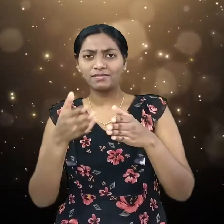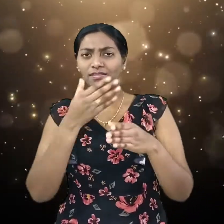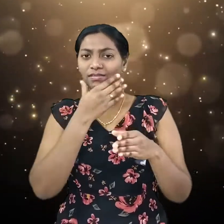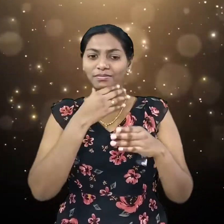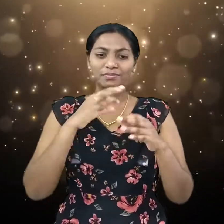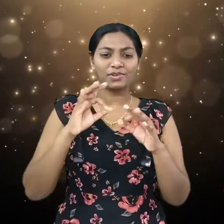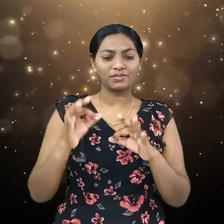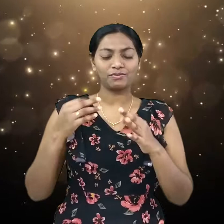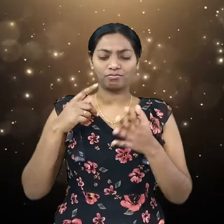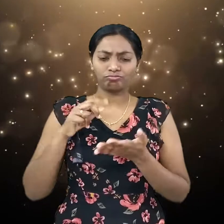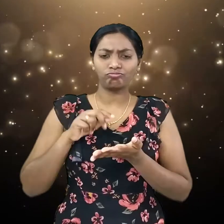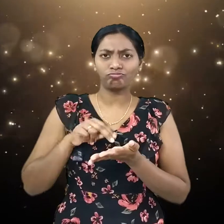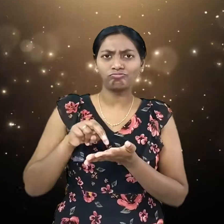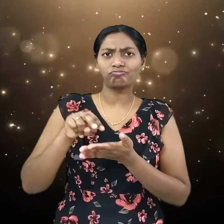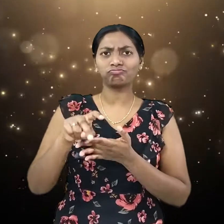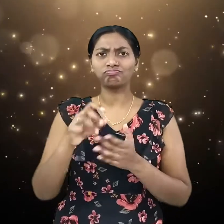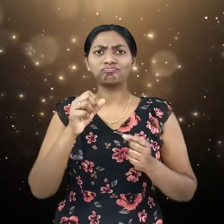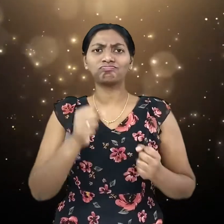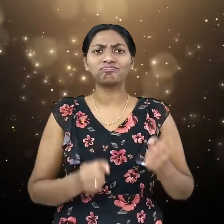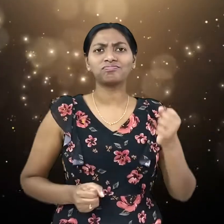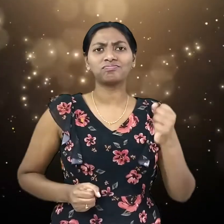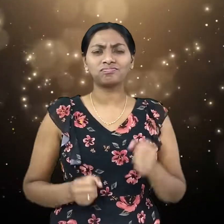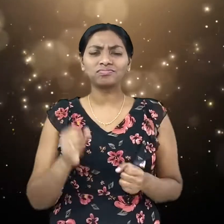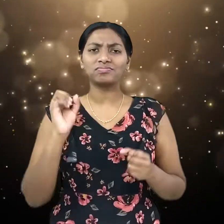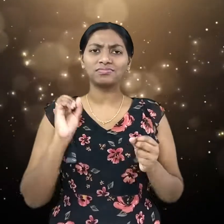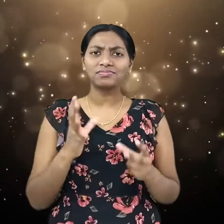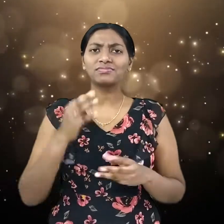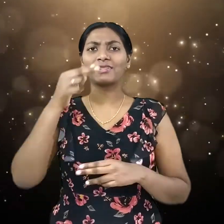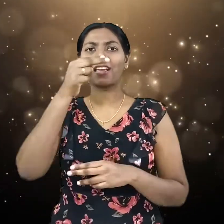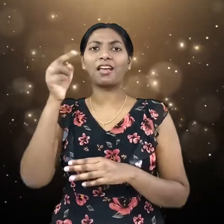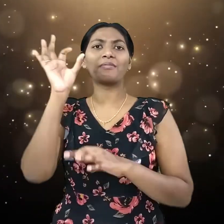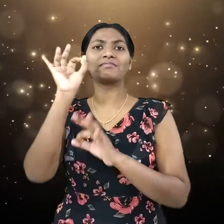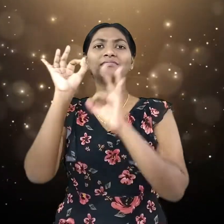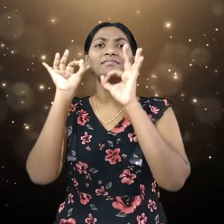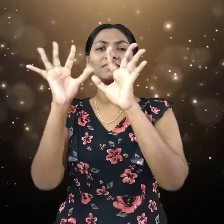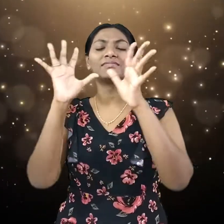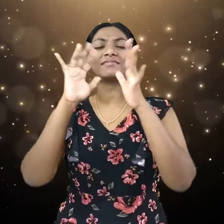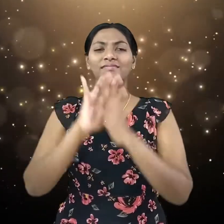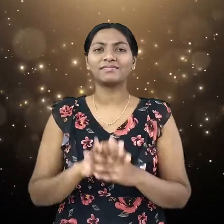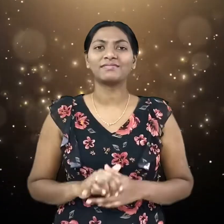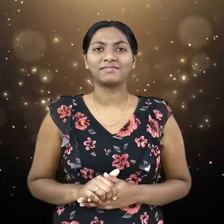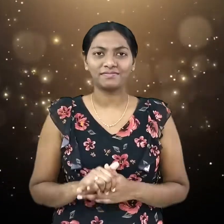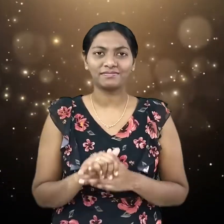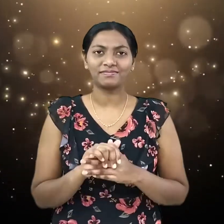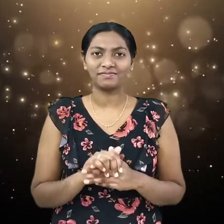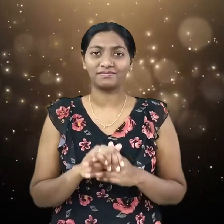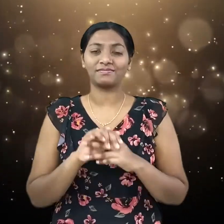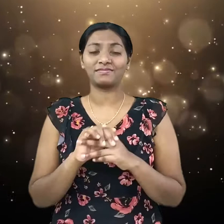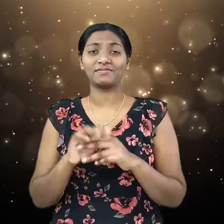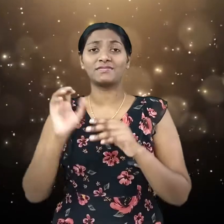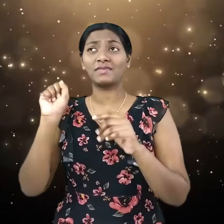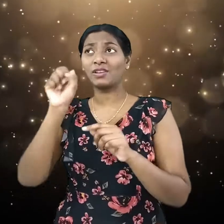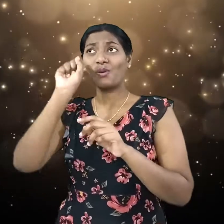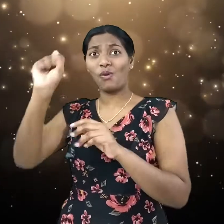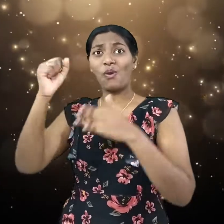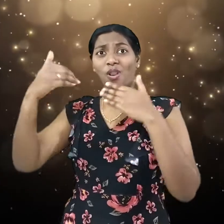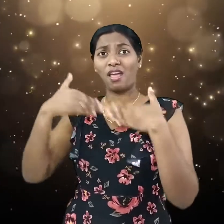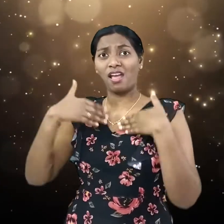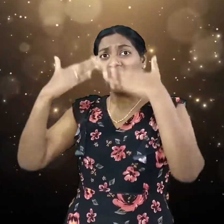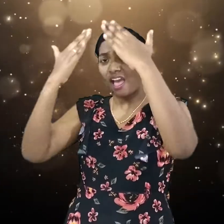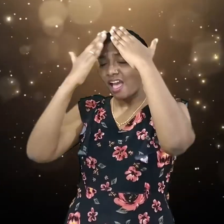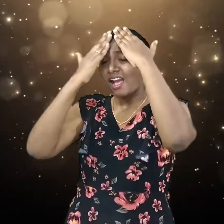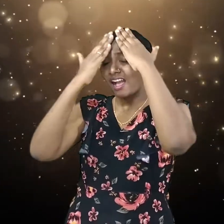में हम आगे बढ़े। तेरा नाम धन्य है, धन्य तेरा नाम, तेरे आशीष के